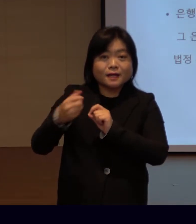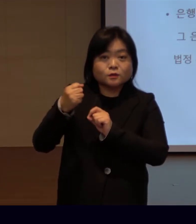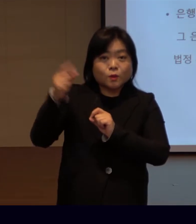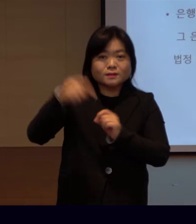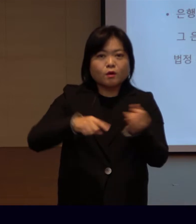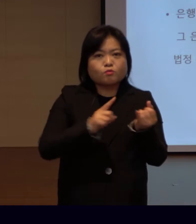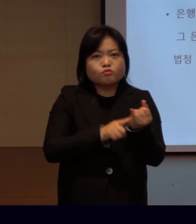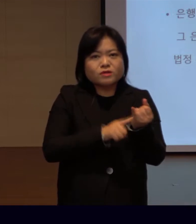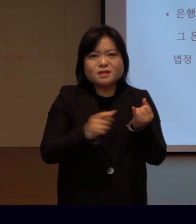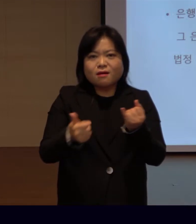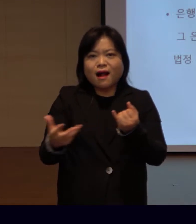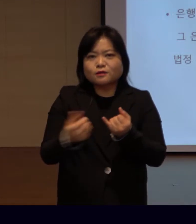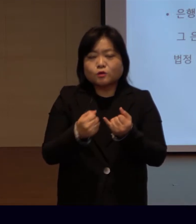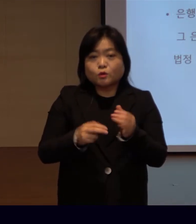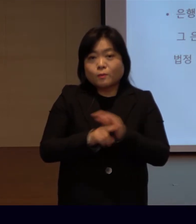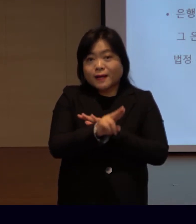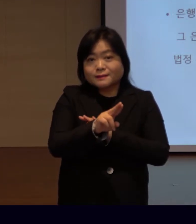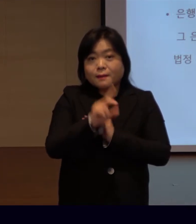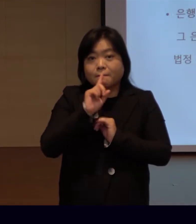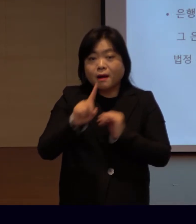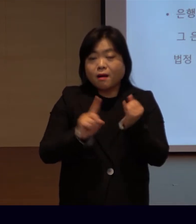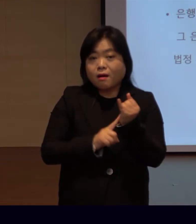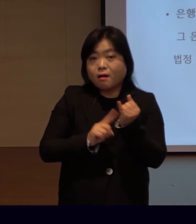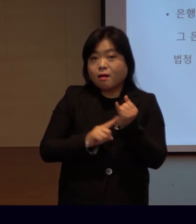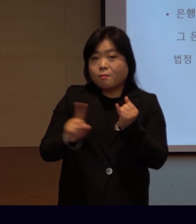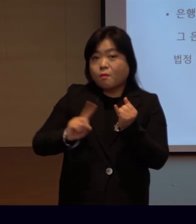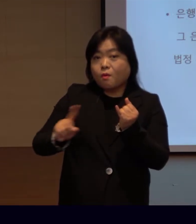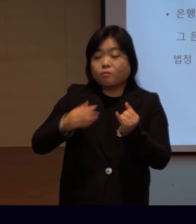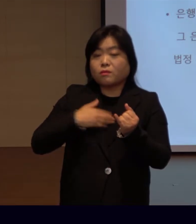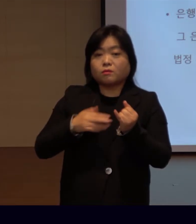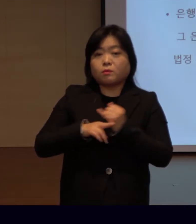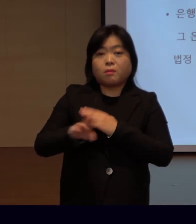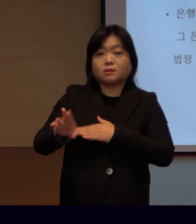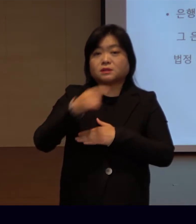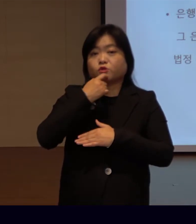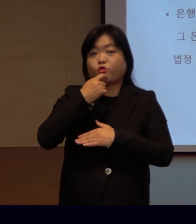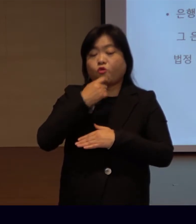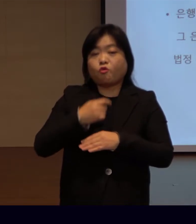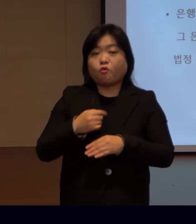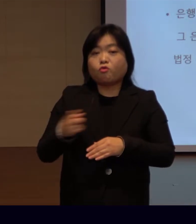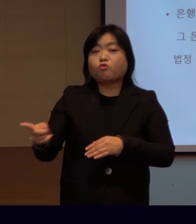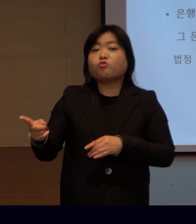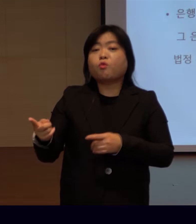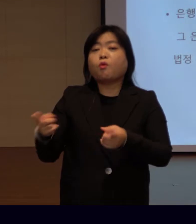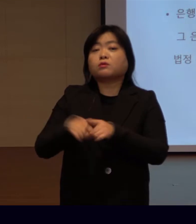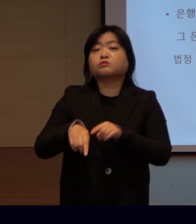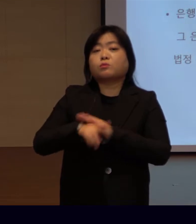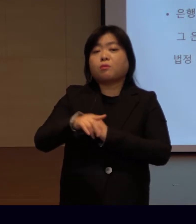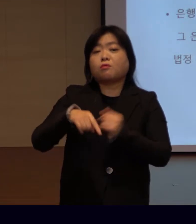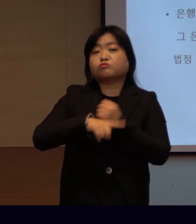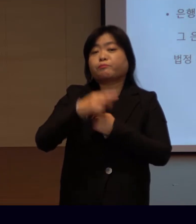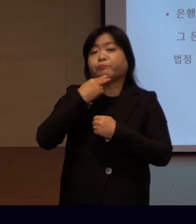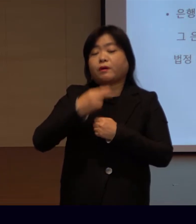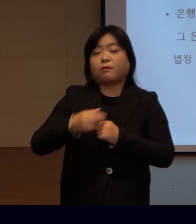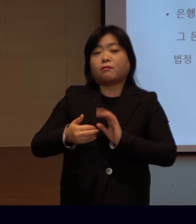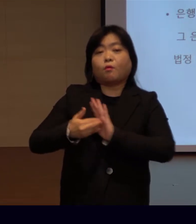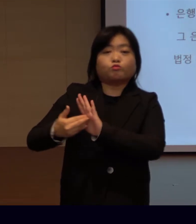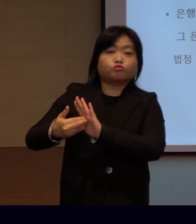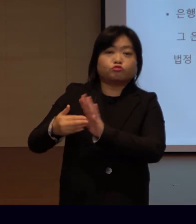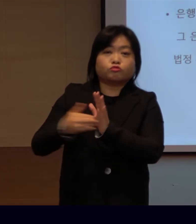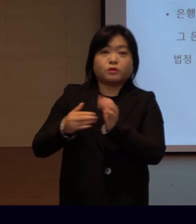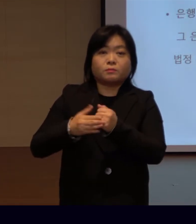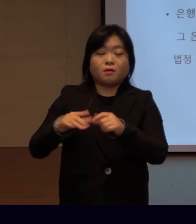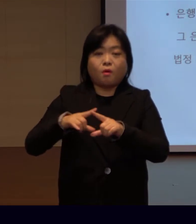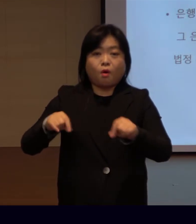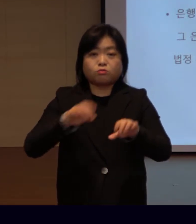우리 이거 갖고 도망가요 했더니 부인이 어머 왜 나 안 가? 내가 너랑 왜 도망가? 그래서 얘가 그 어음을